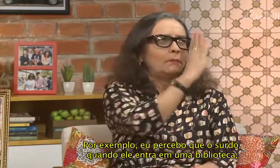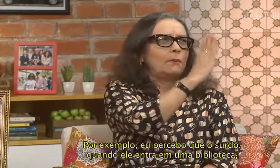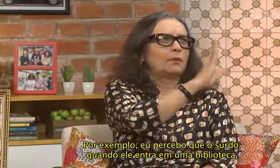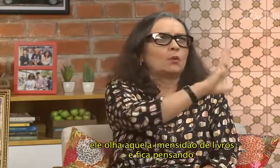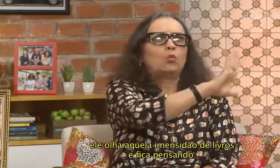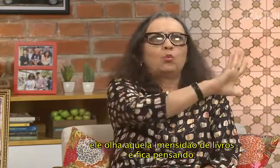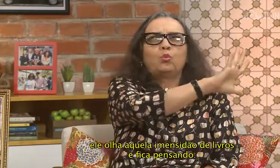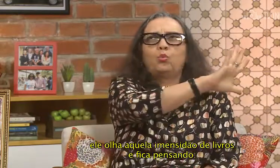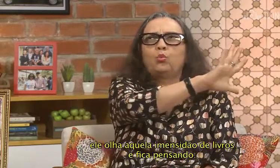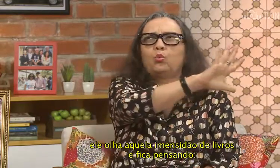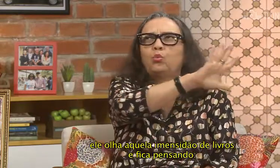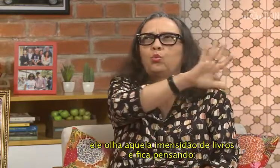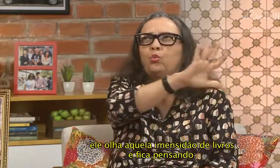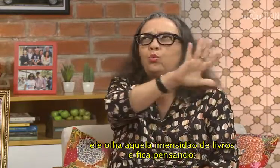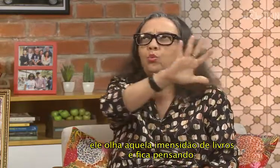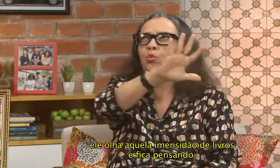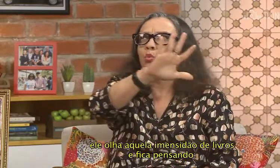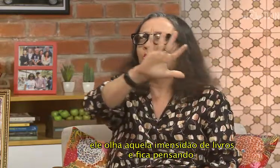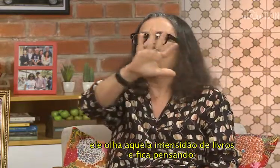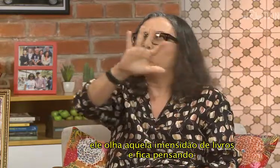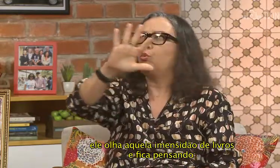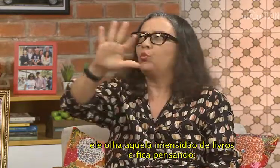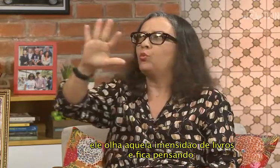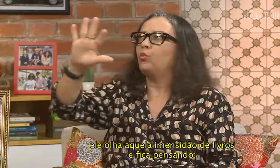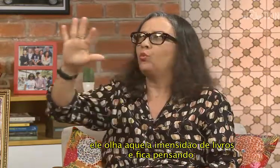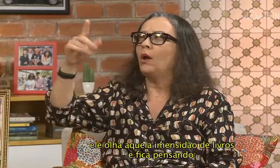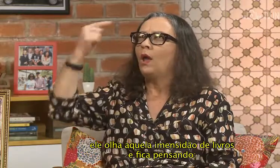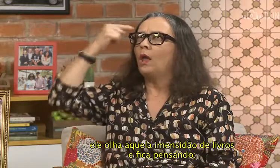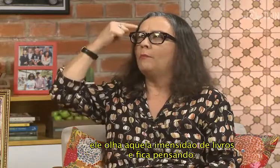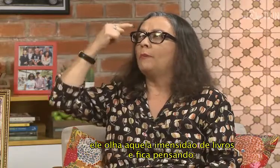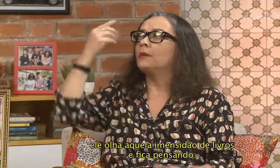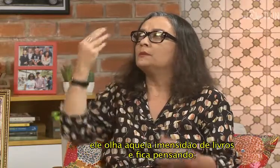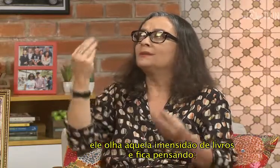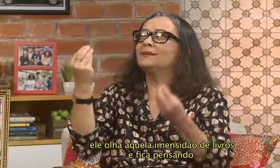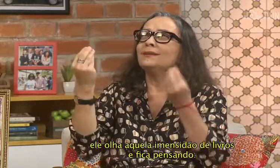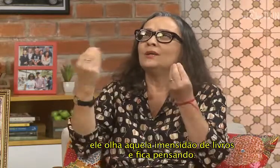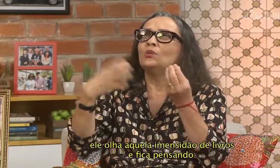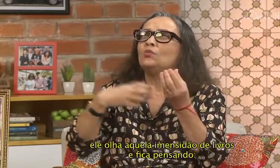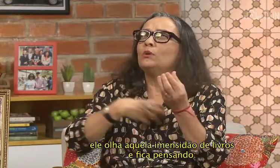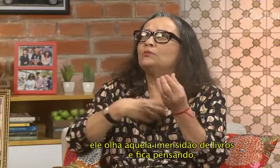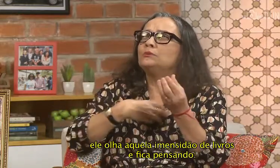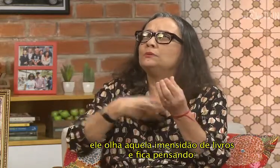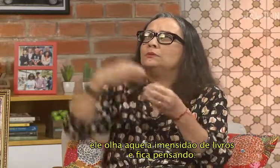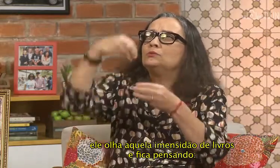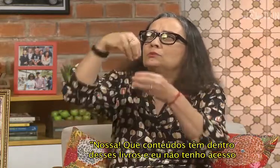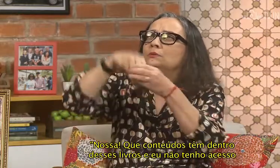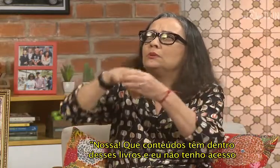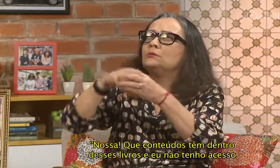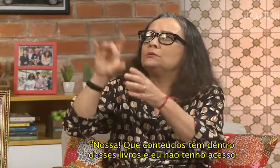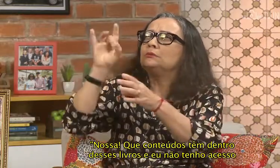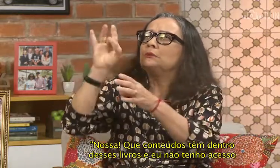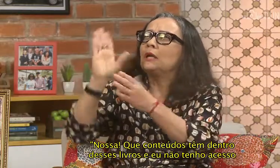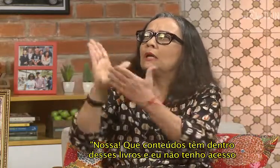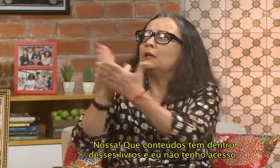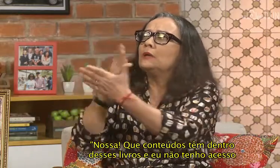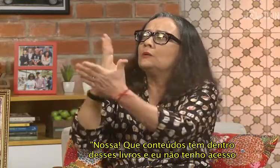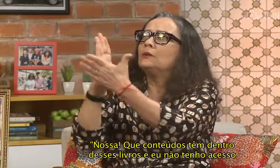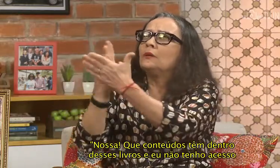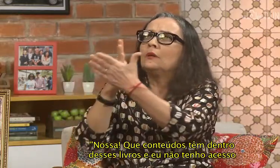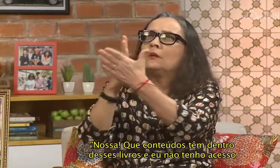aí ele olha aquela imensidão de livros, aí fica pensando, nossa, que